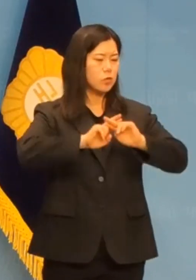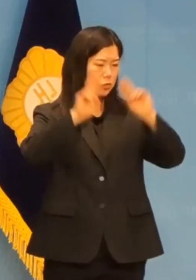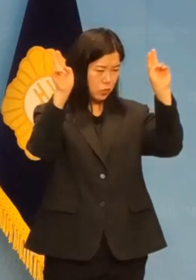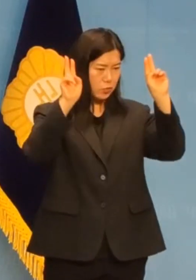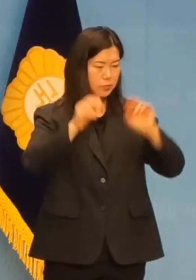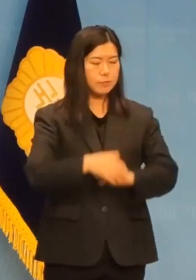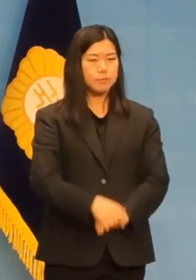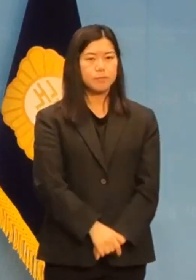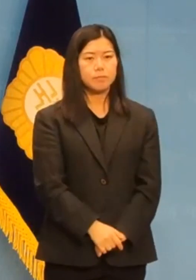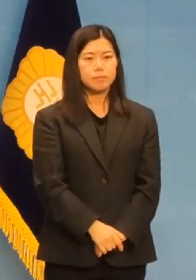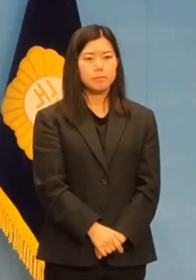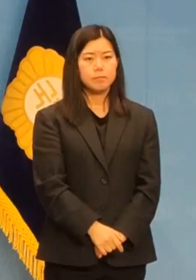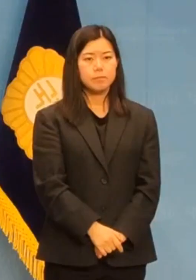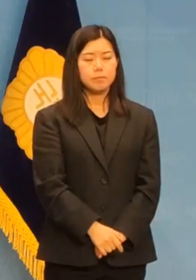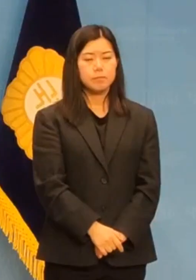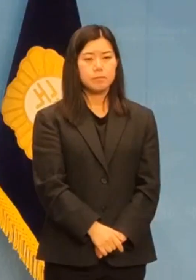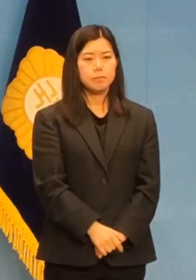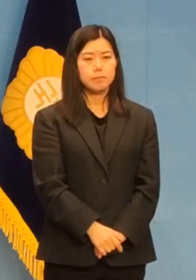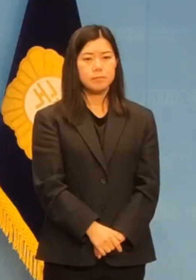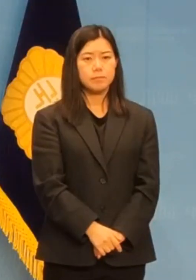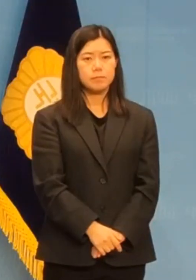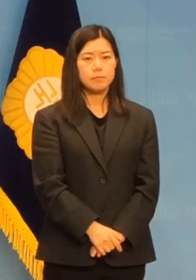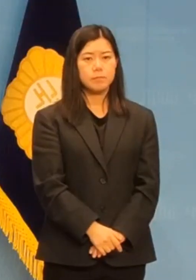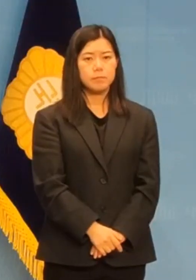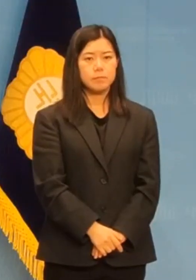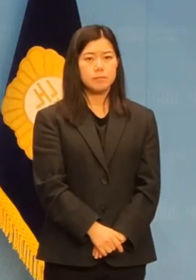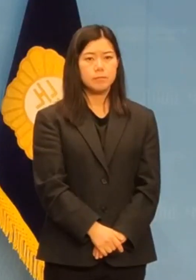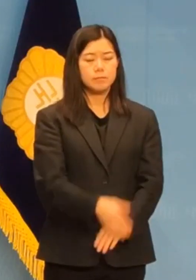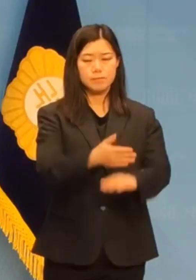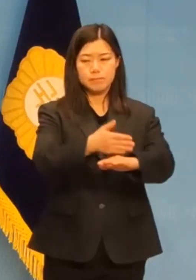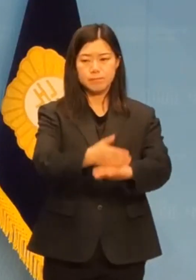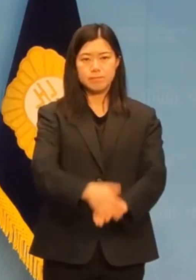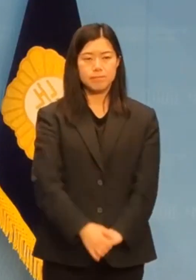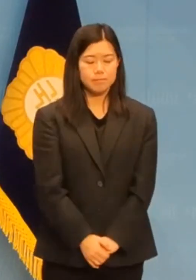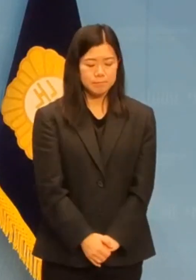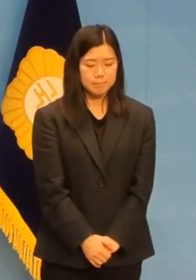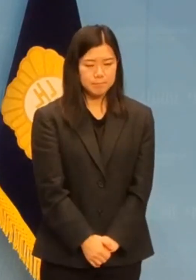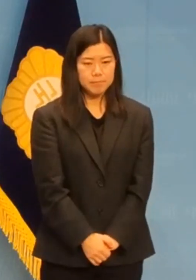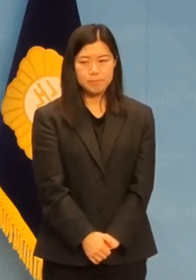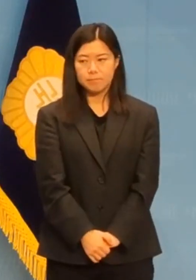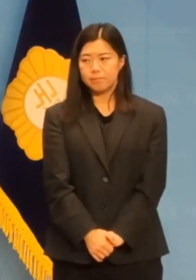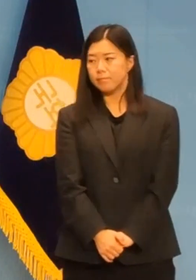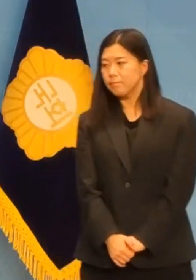철회하시기 바랍니다. 네, 감사합니다.